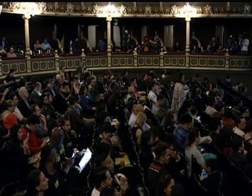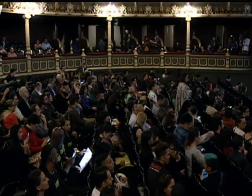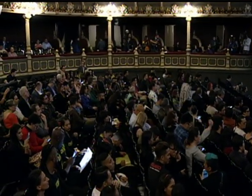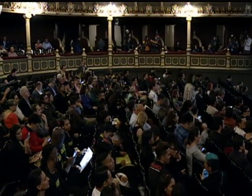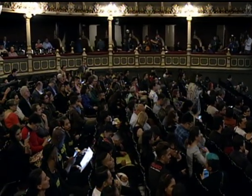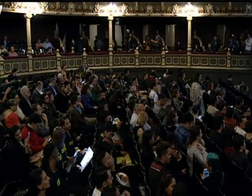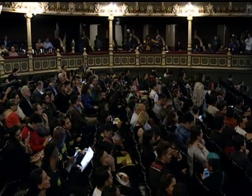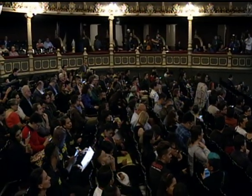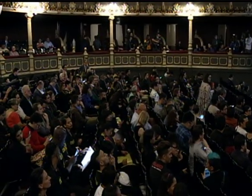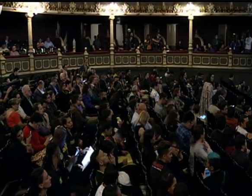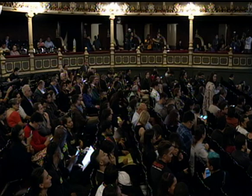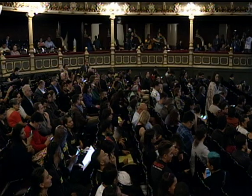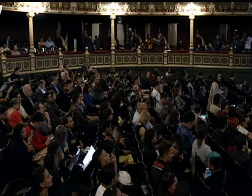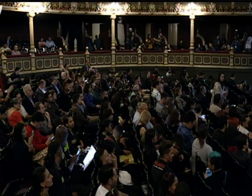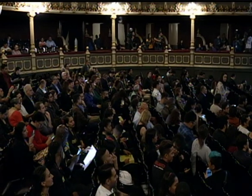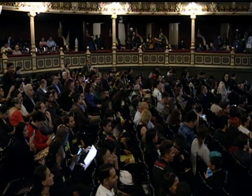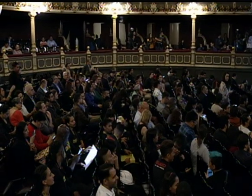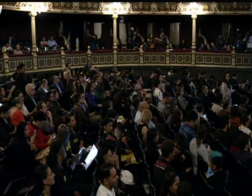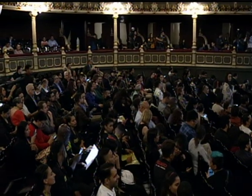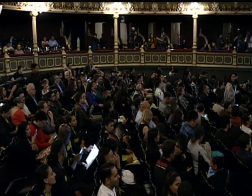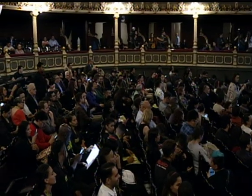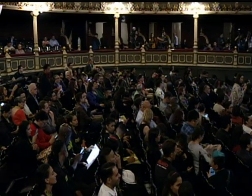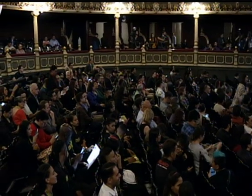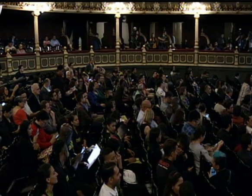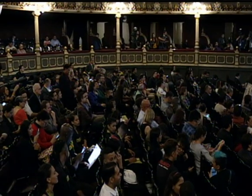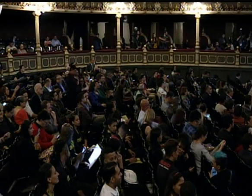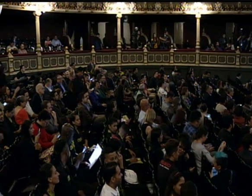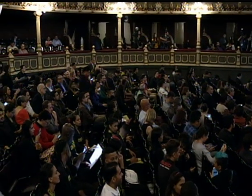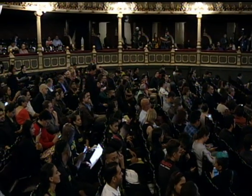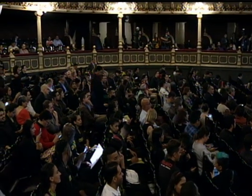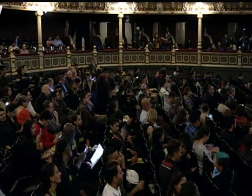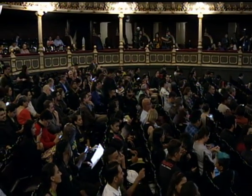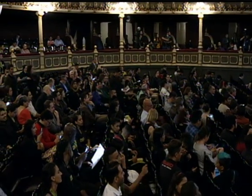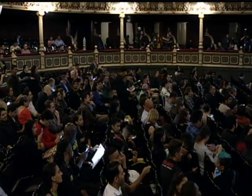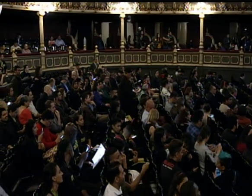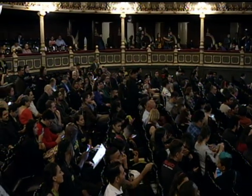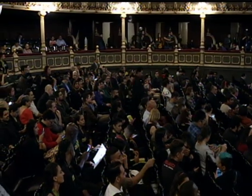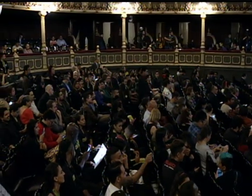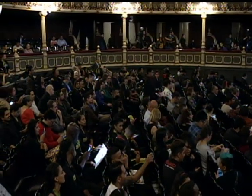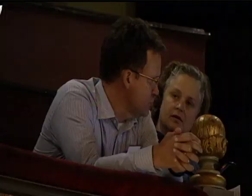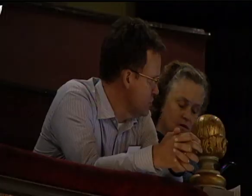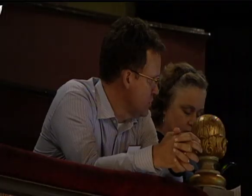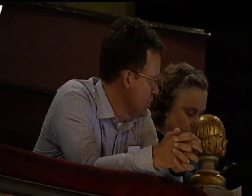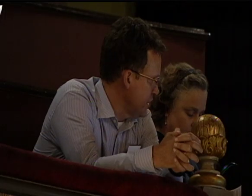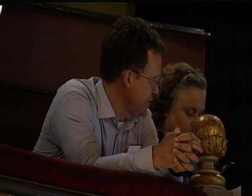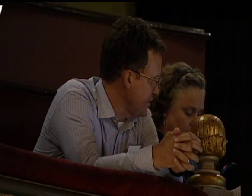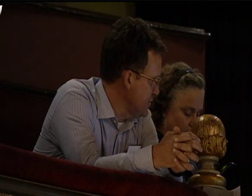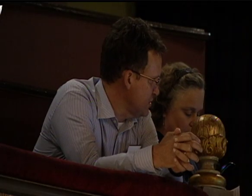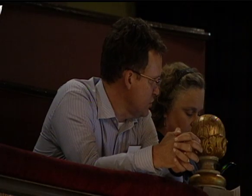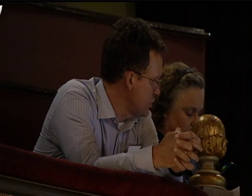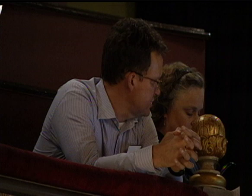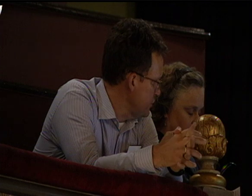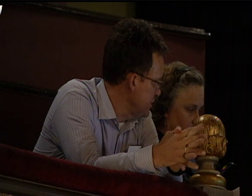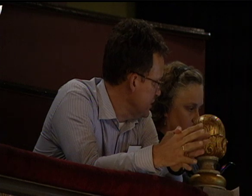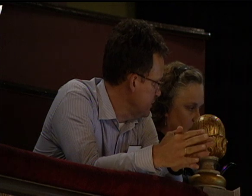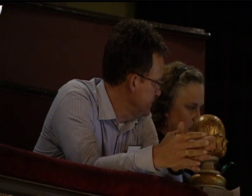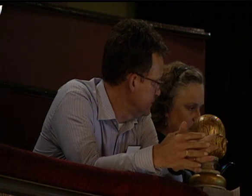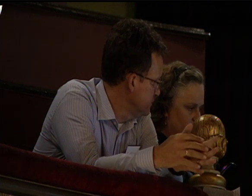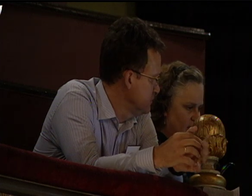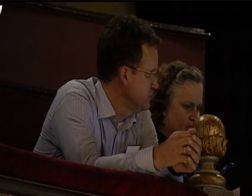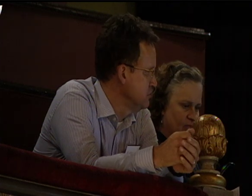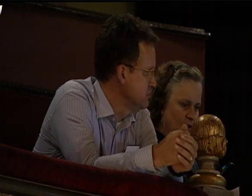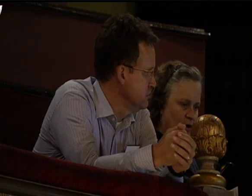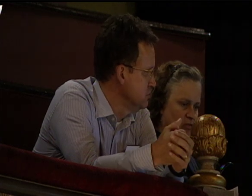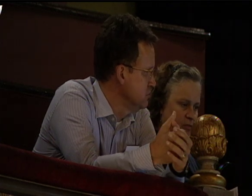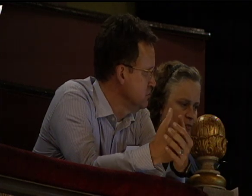una agrupación colombiana de rap, donde exponen sus vivencias del barrio colombiano, combinan el hip hop con géneros como el funk, cumbia, salsa,